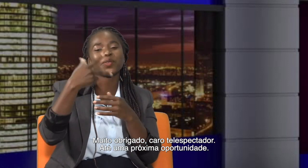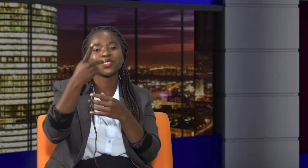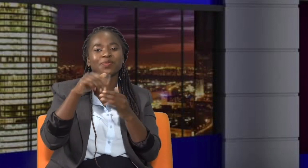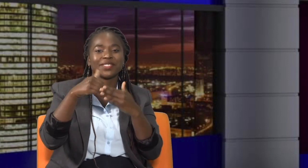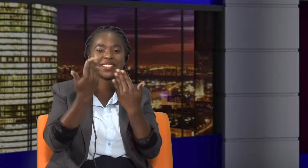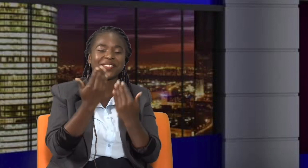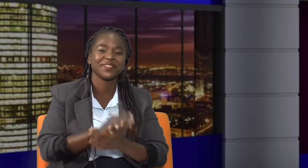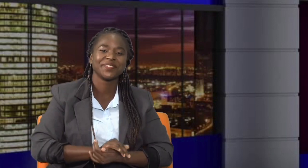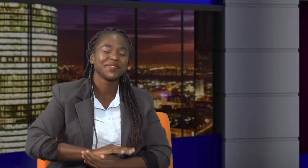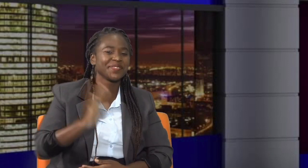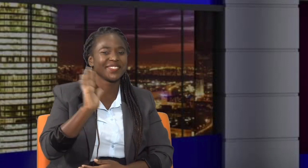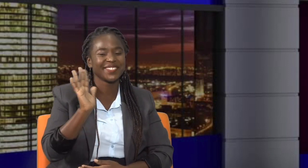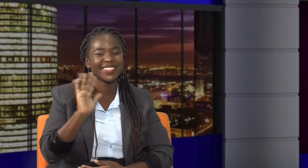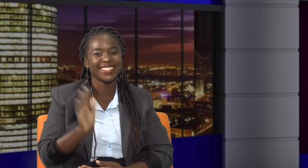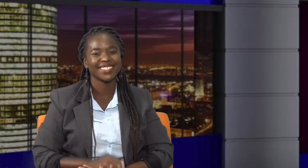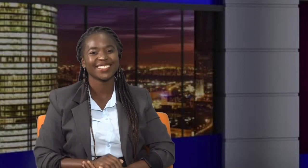próxima.